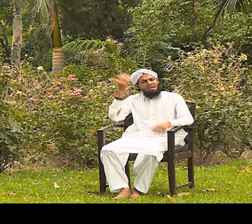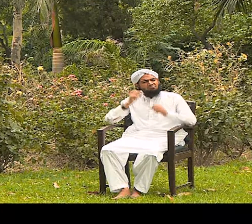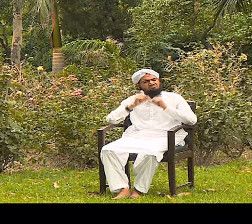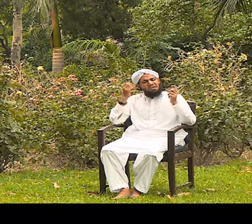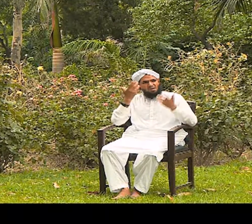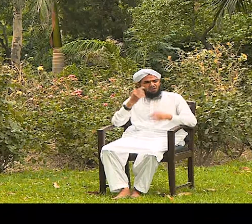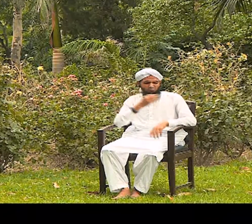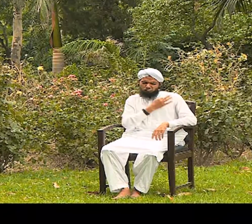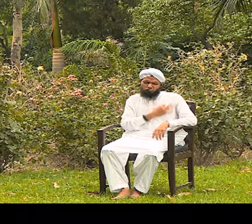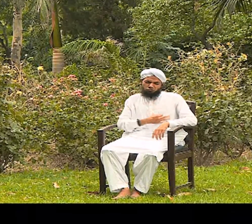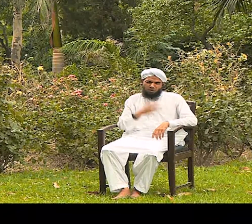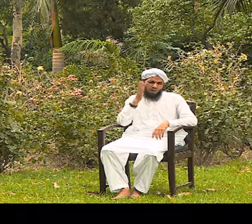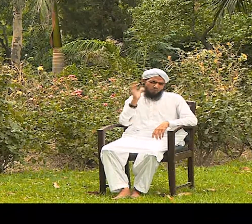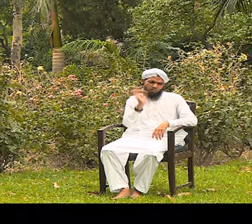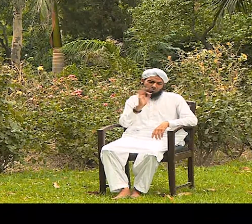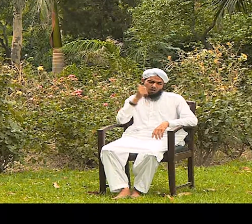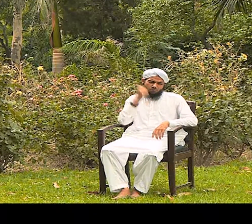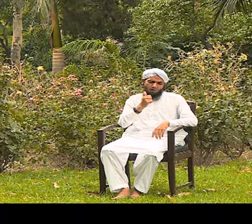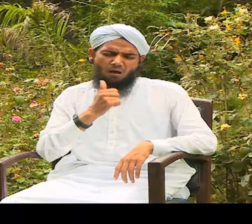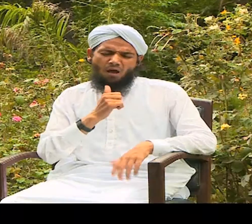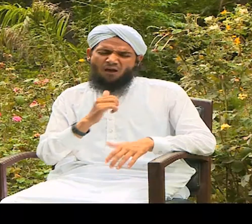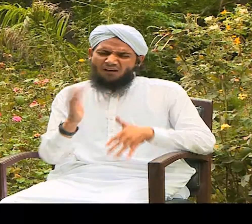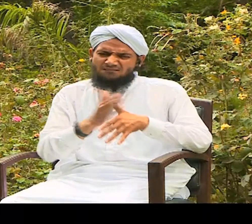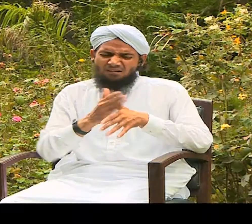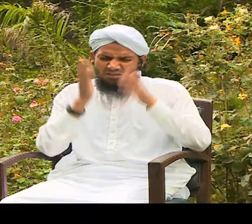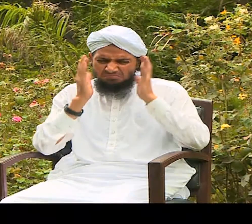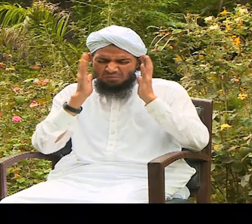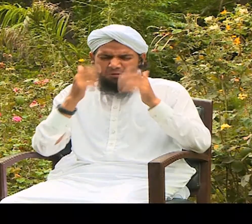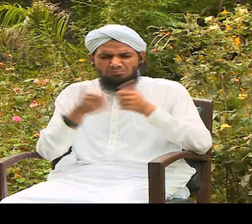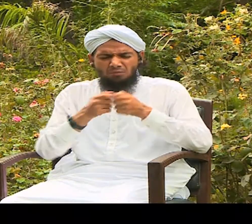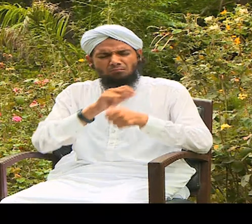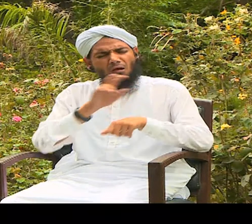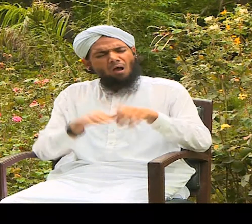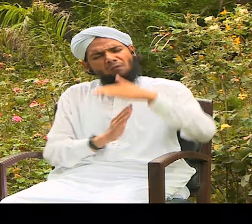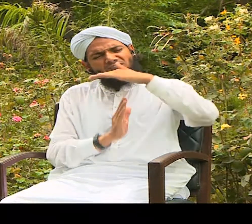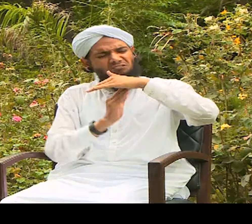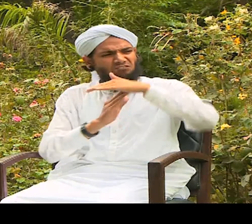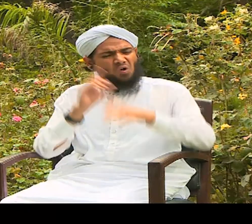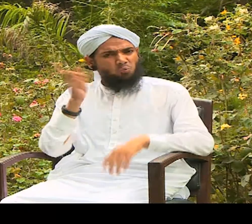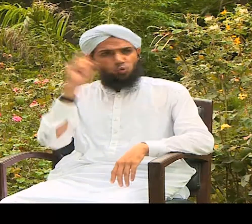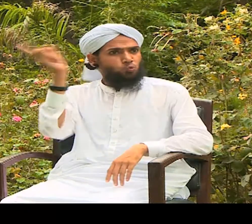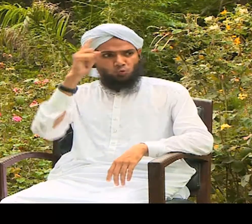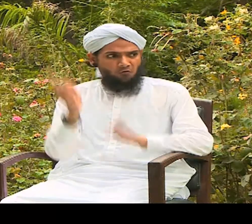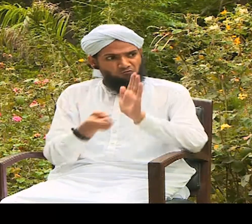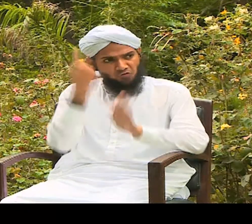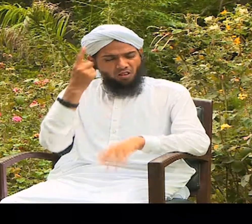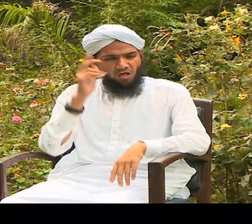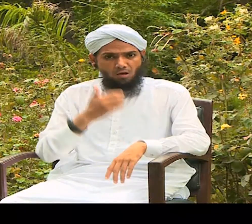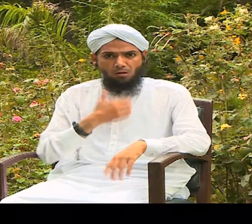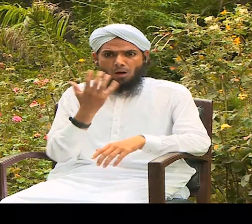مرحبا، اس نیک شخص کو کون نہیں جانتا، اس سے بڑھ کر عابد و زاہد پورے خراسان میں کوئی نہیں۔ حضرت سیدنا